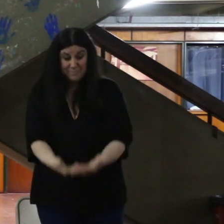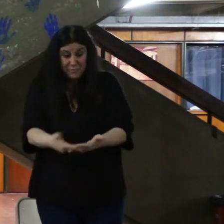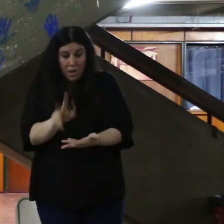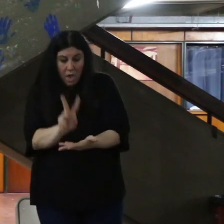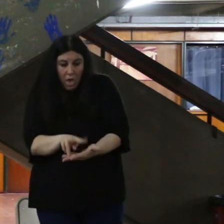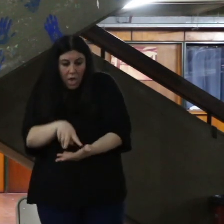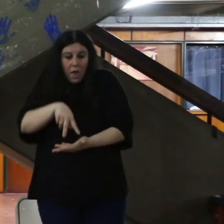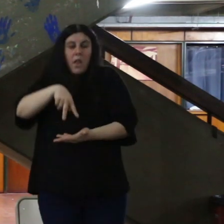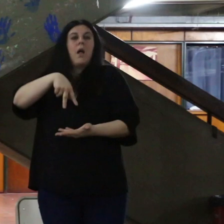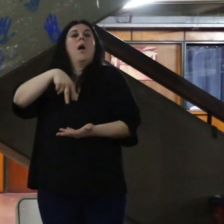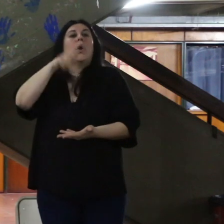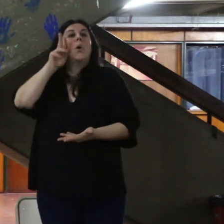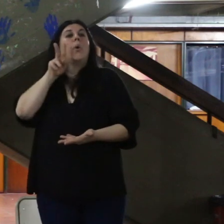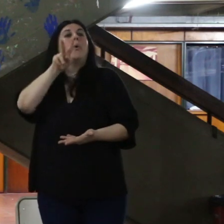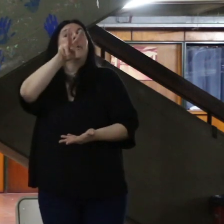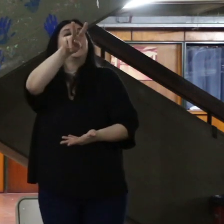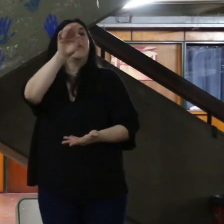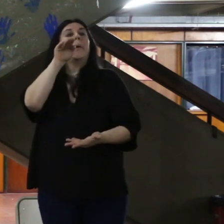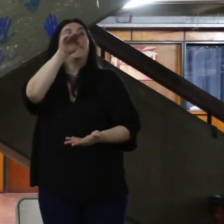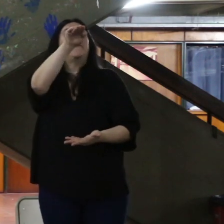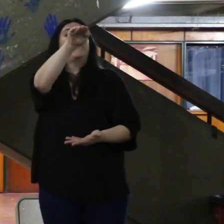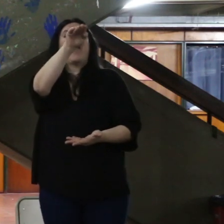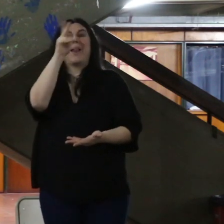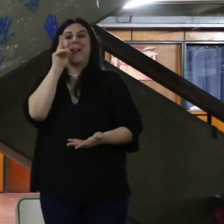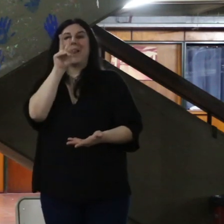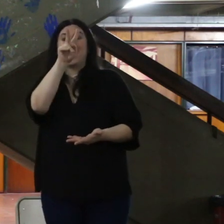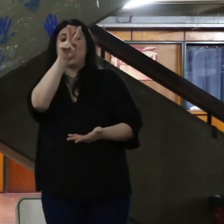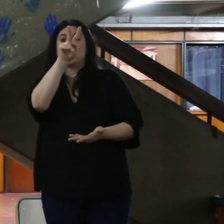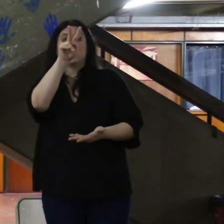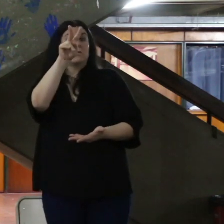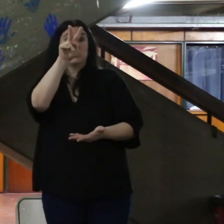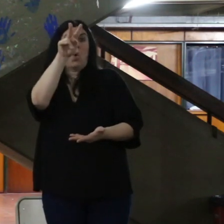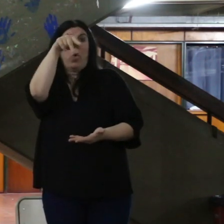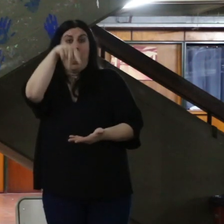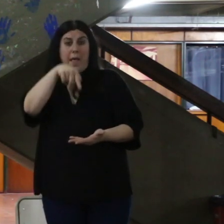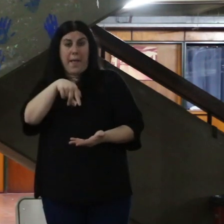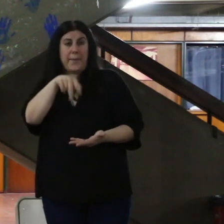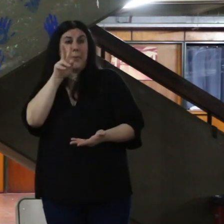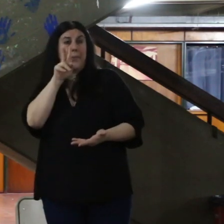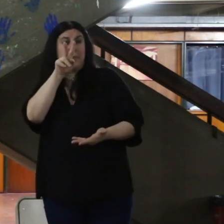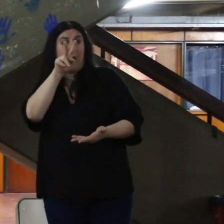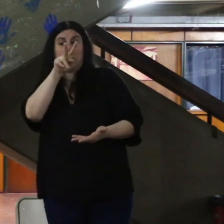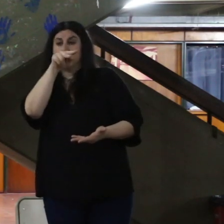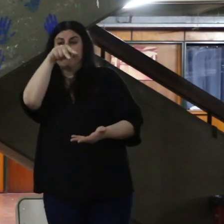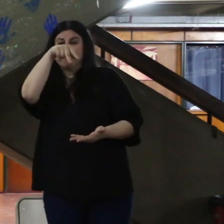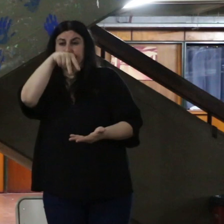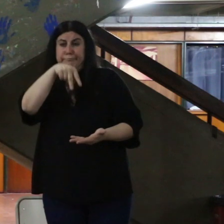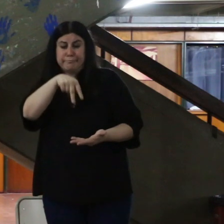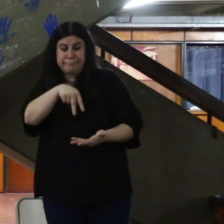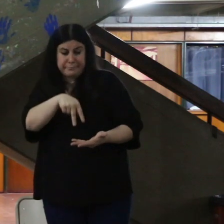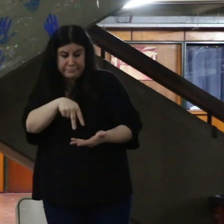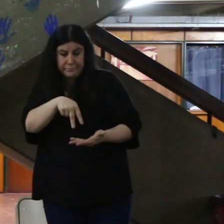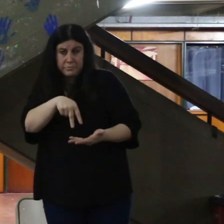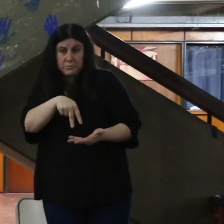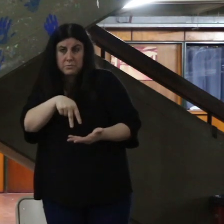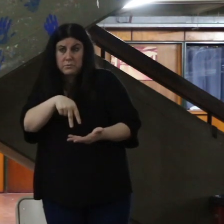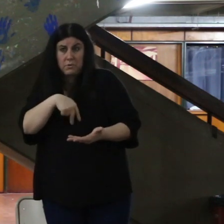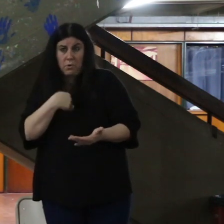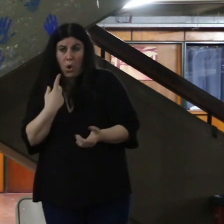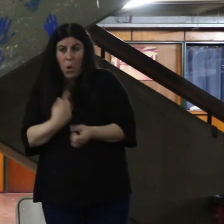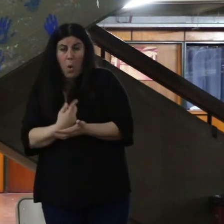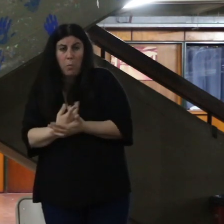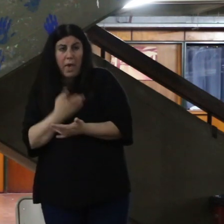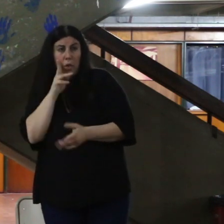podés ver un poco más allá. Cuando te hundís, ves cada vez más cerca todo. ¿Sí? Hacer